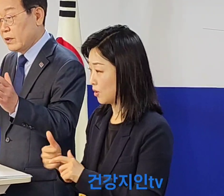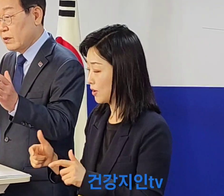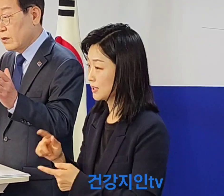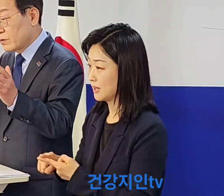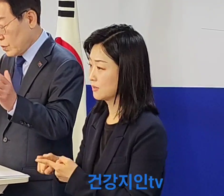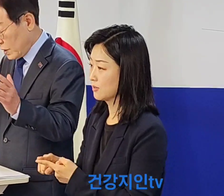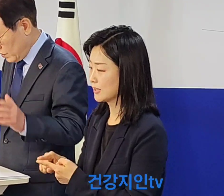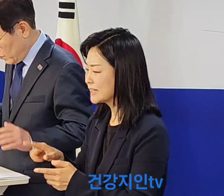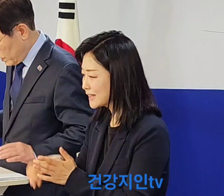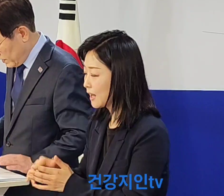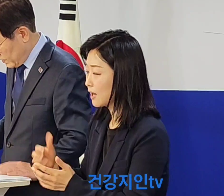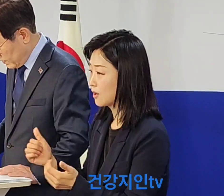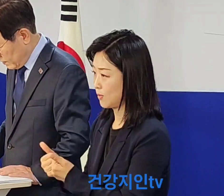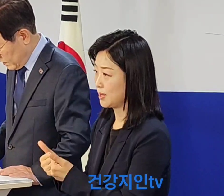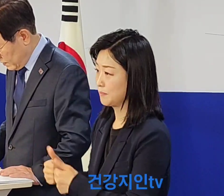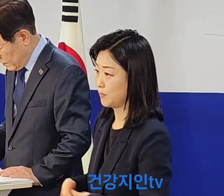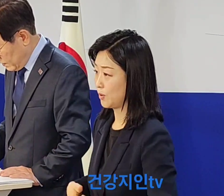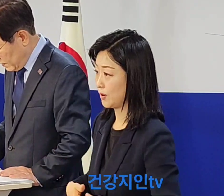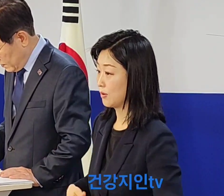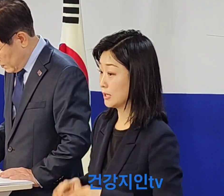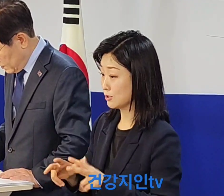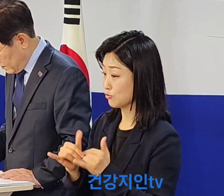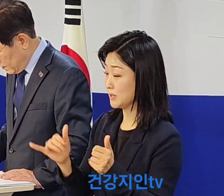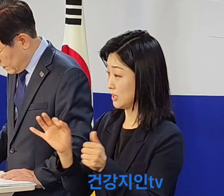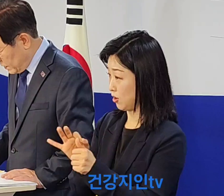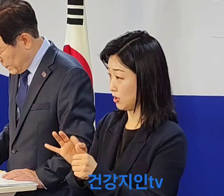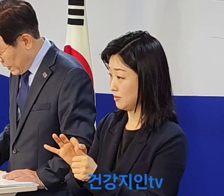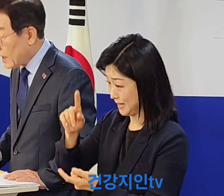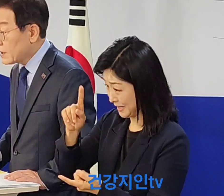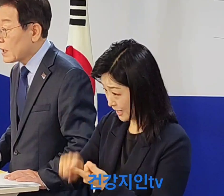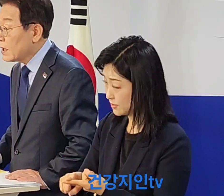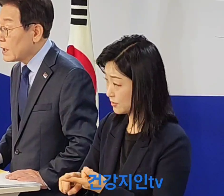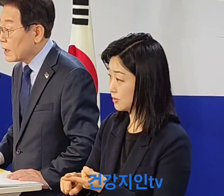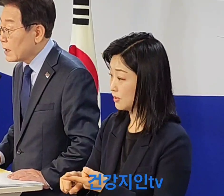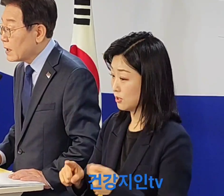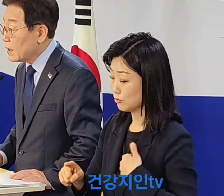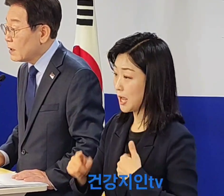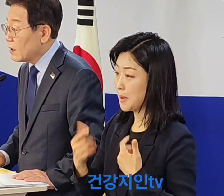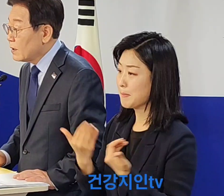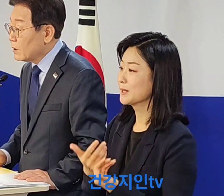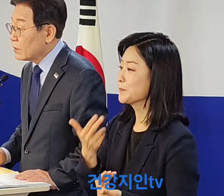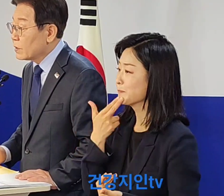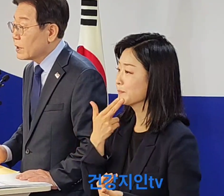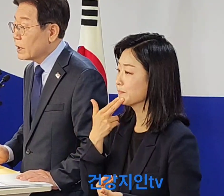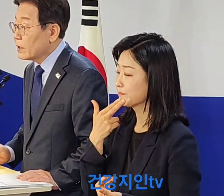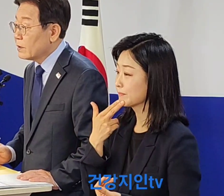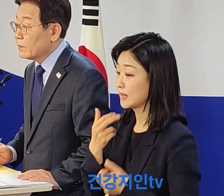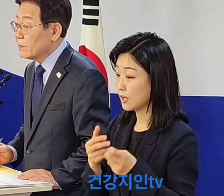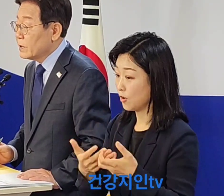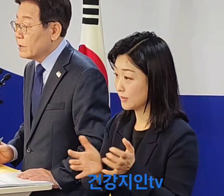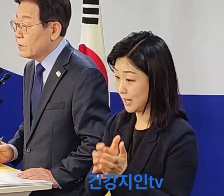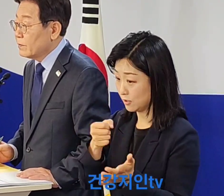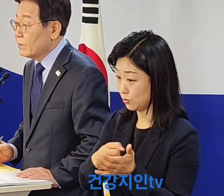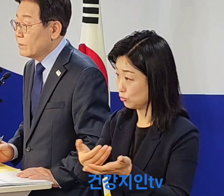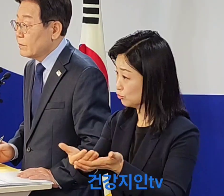문제, 소득대체율 문제는 저희가 반대하지 않을 테니 여당이